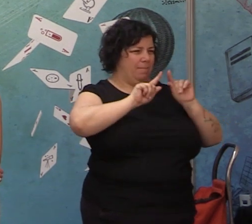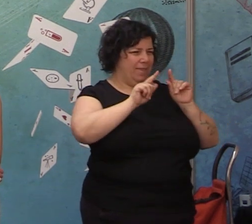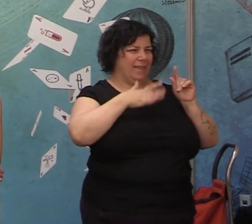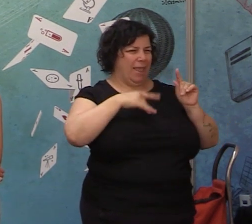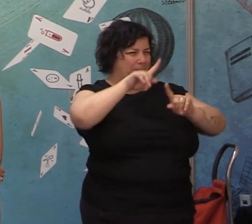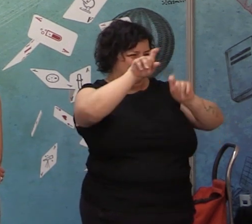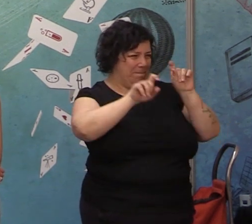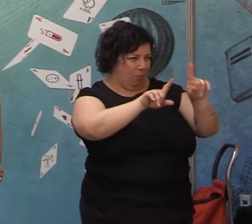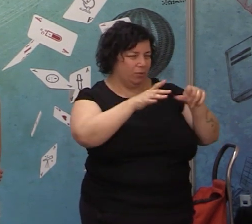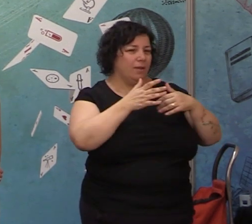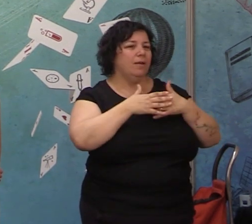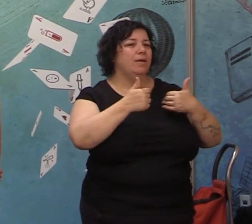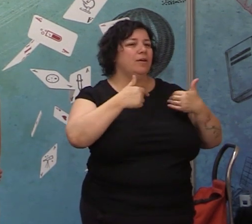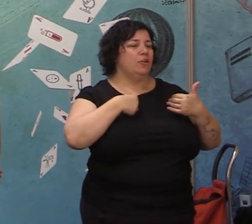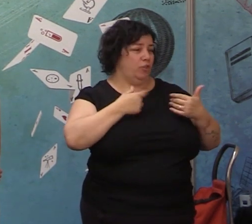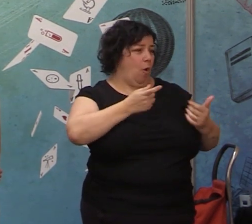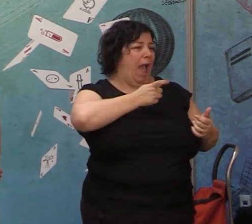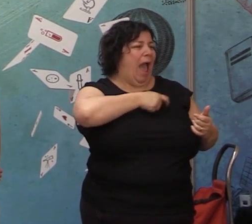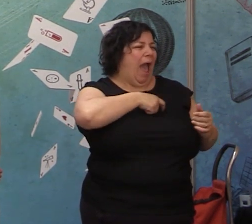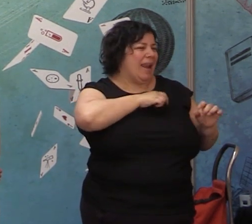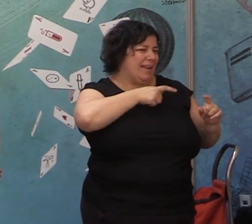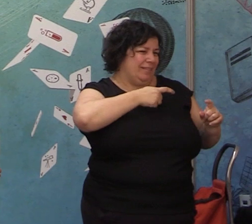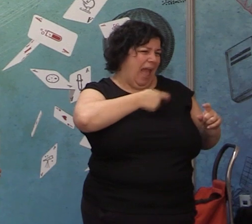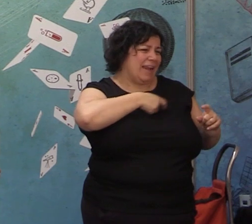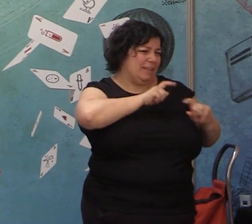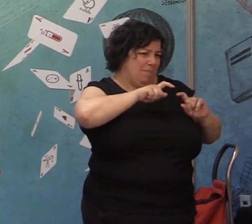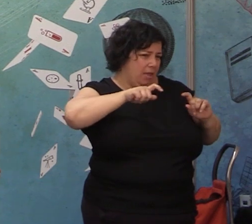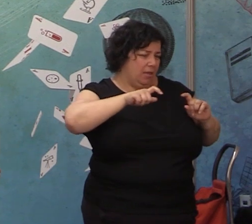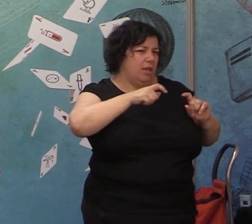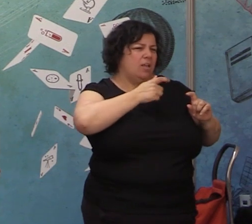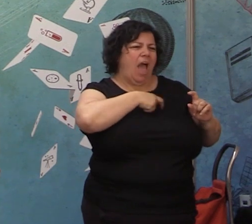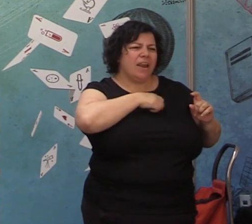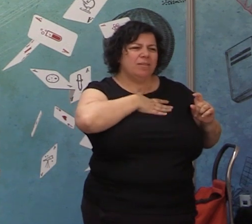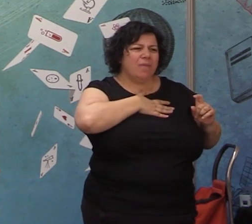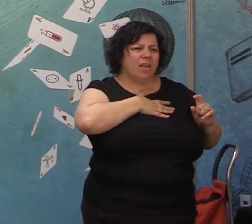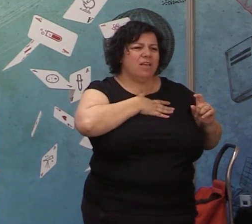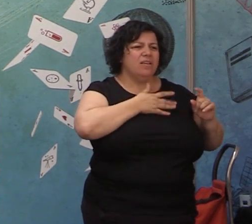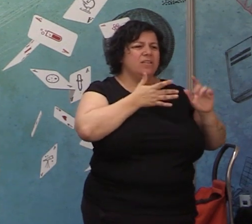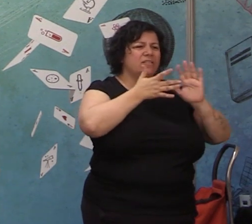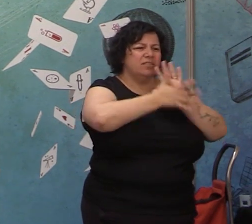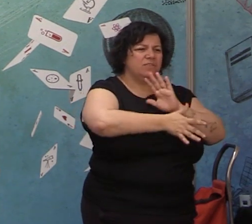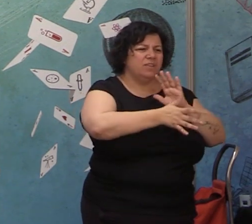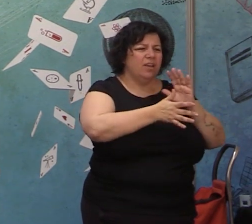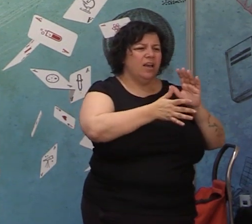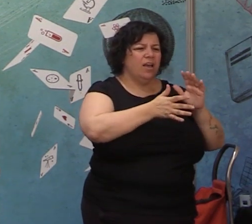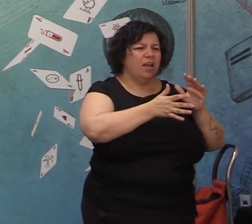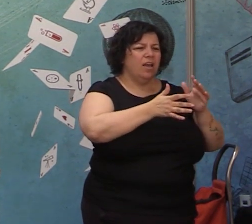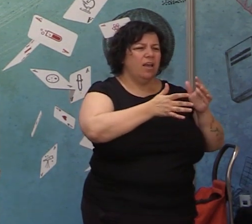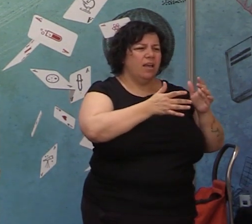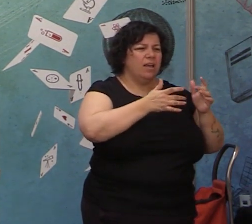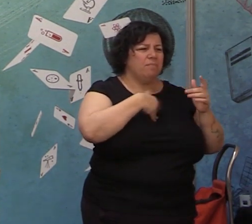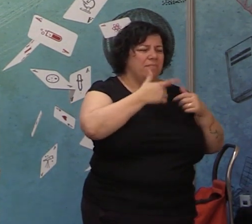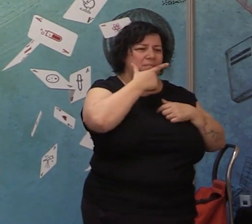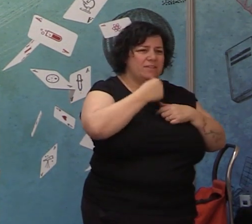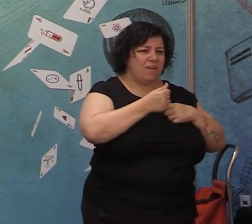una pregunta. Sí. Yo tengo una arritmia. ¿La persona que tiene una arritmia tiene más